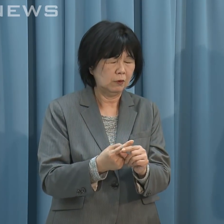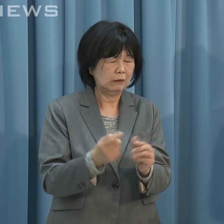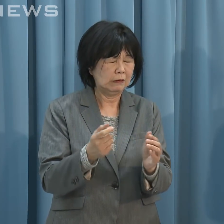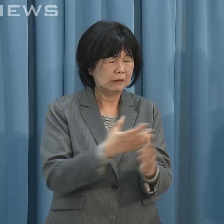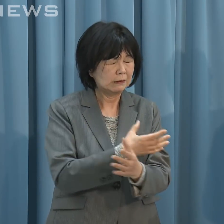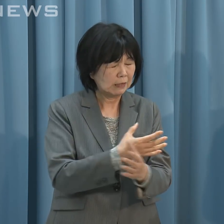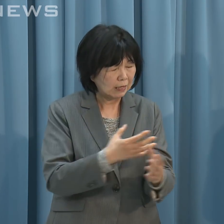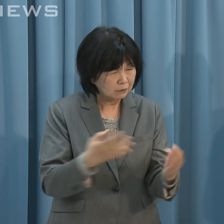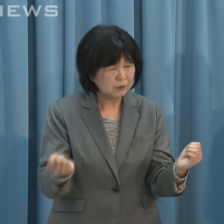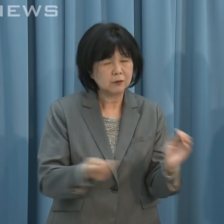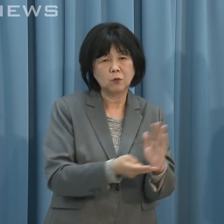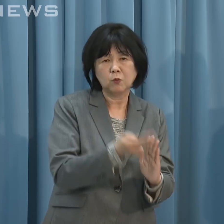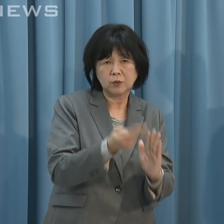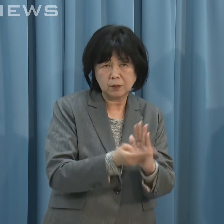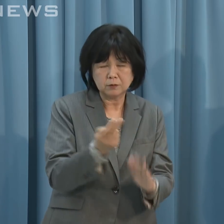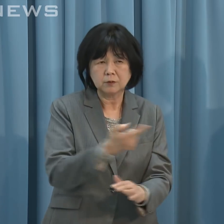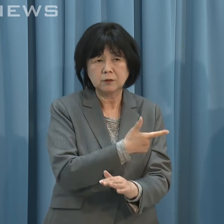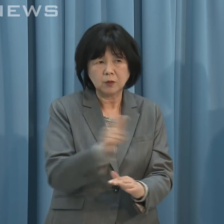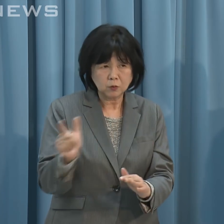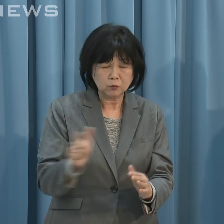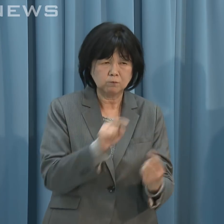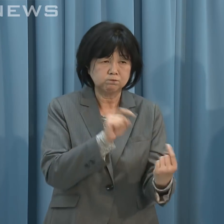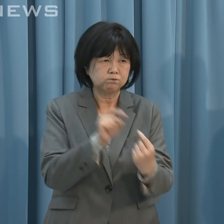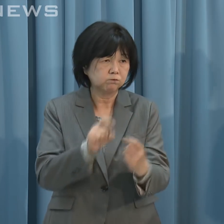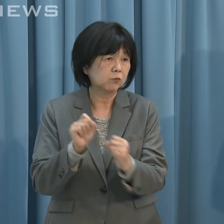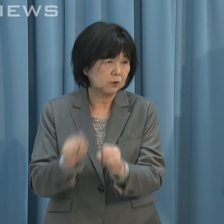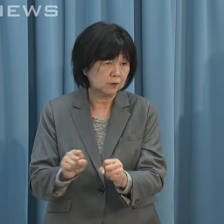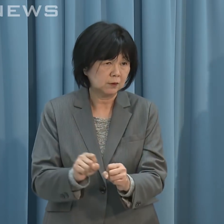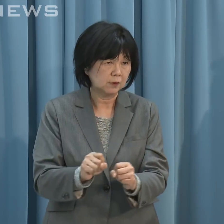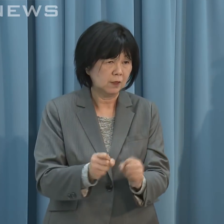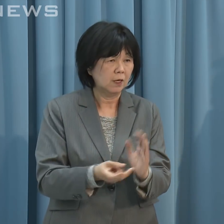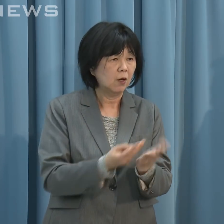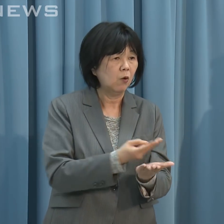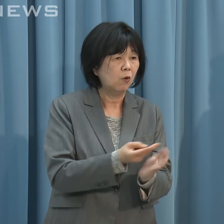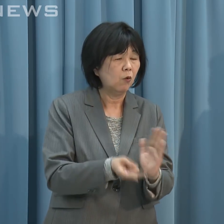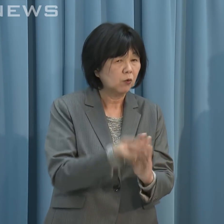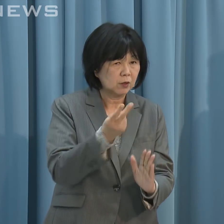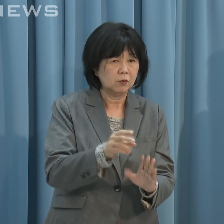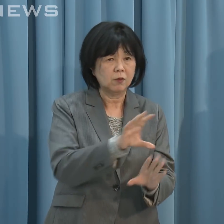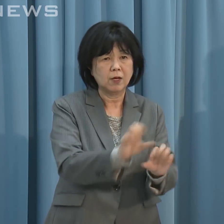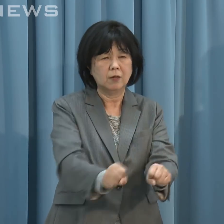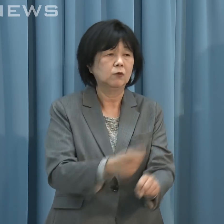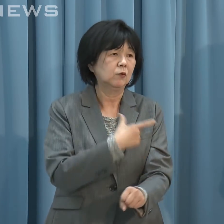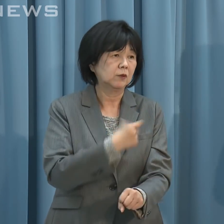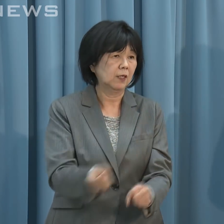整備を早くやっていきたい、その努力を続けていきたいと思います。